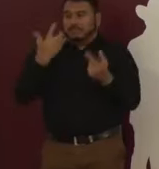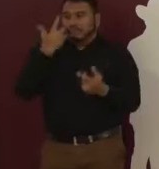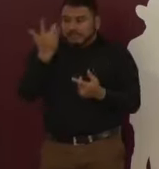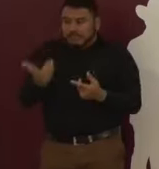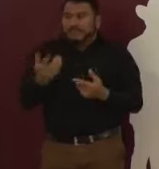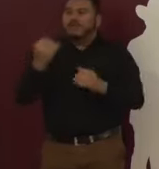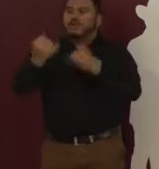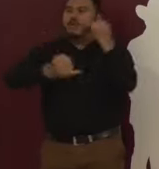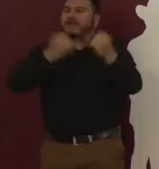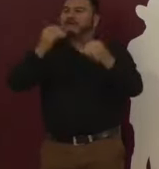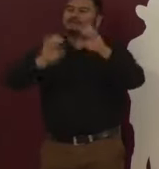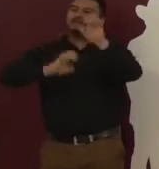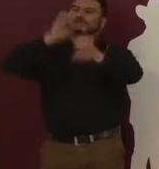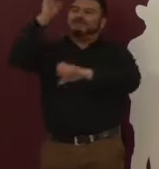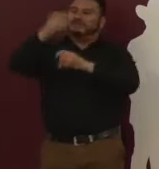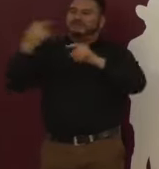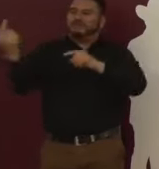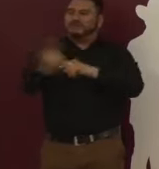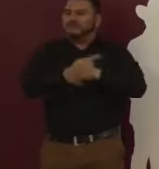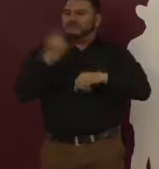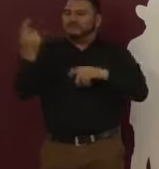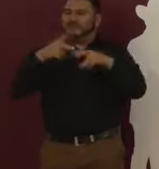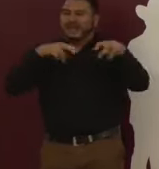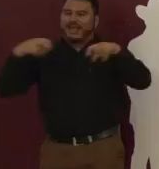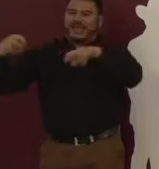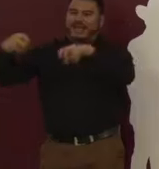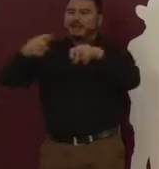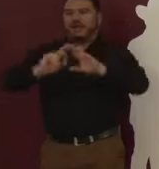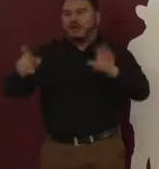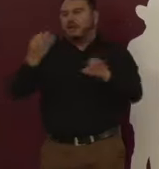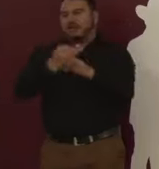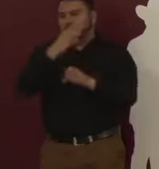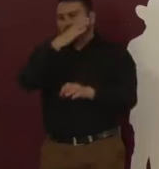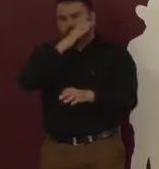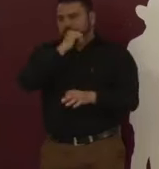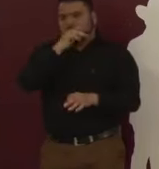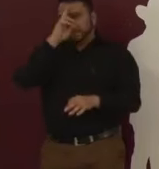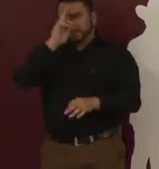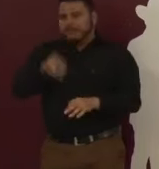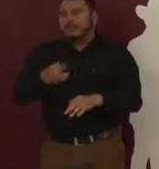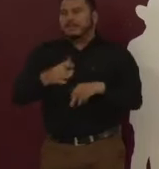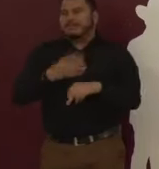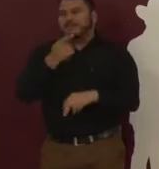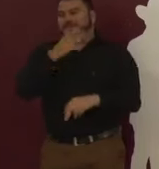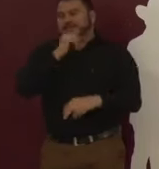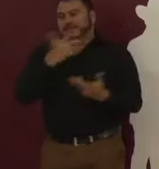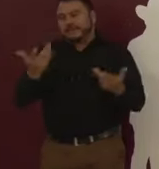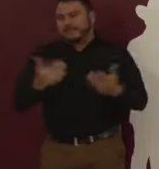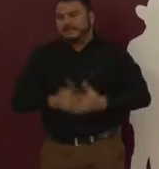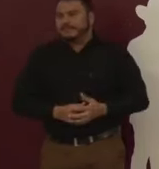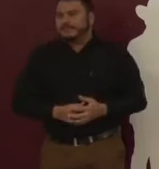posible en estos momentos otorgar la anuencia para tener ese tipo de eventos.